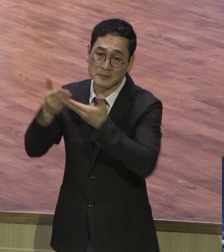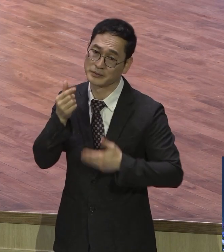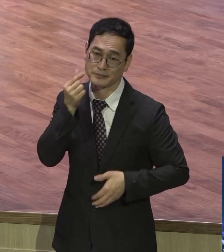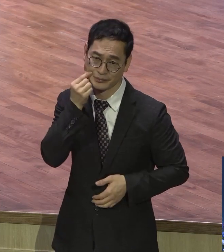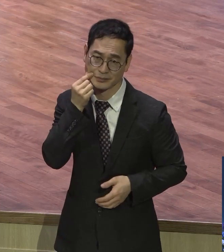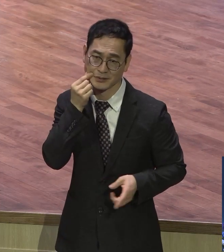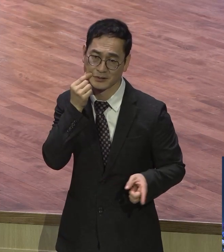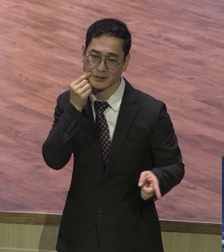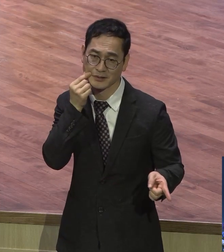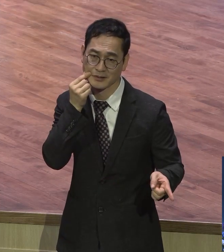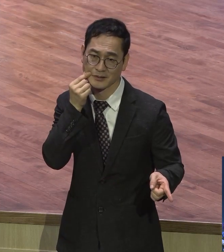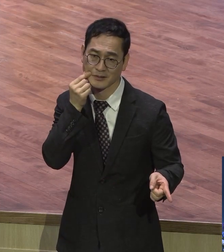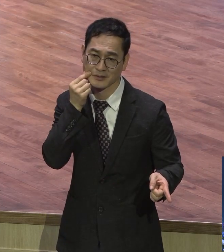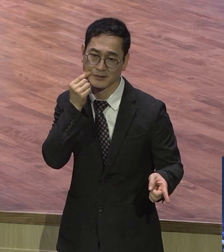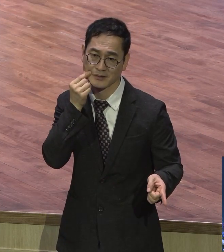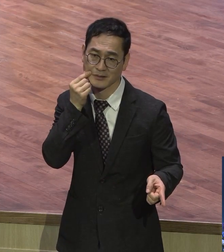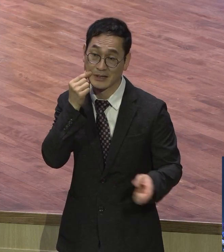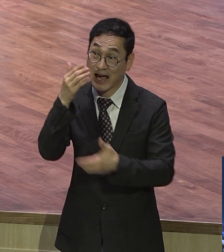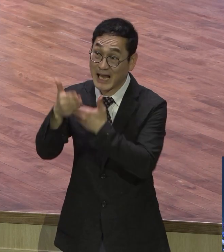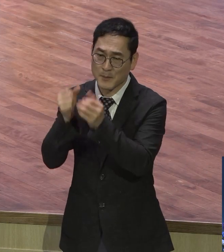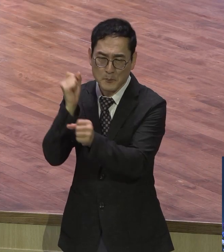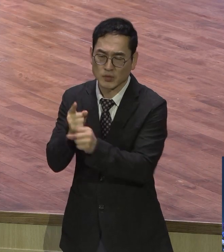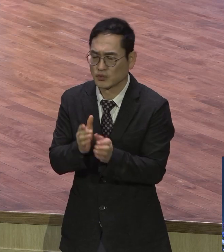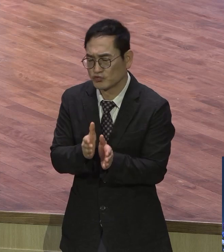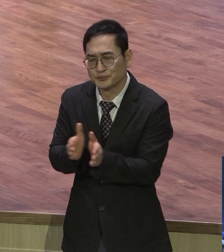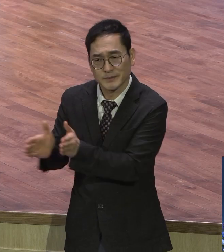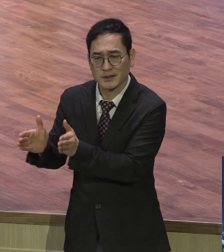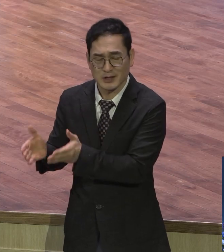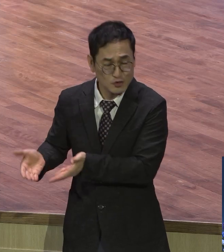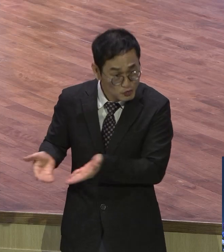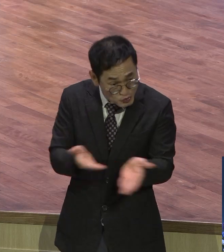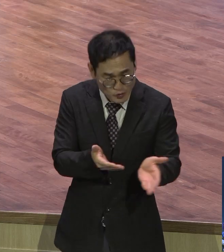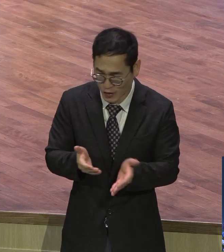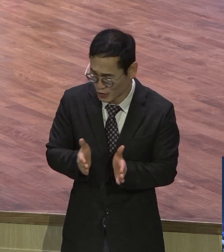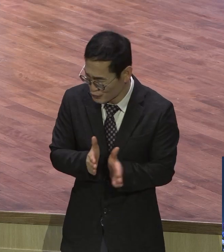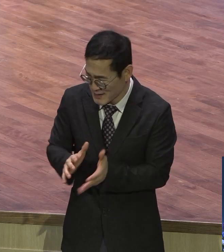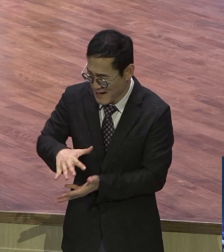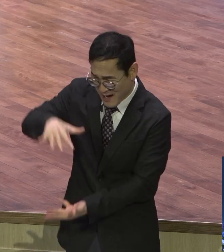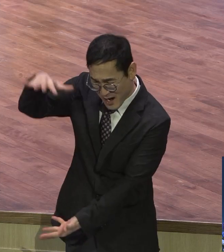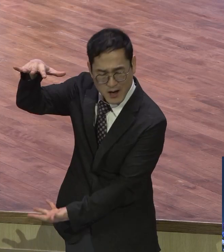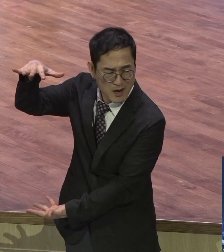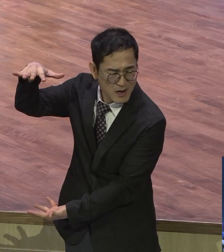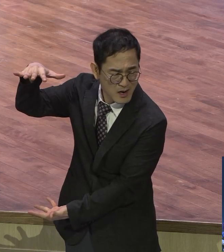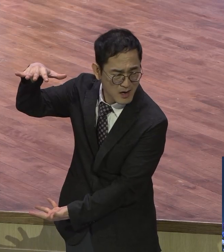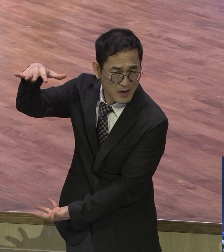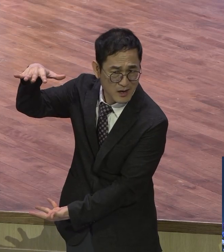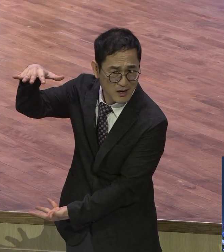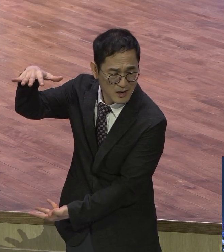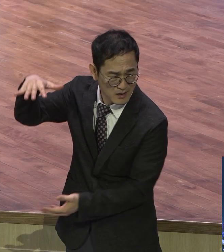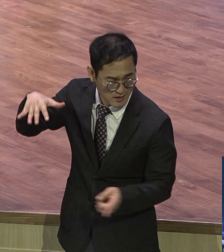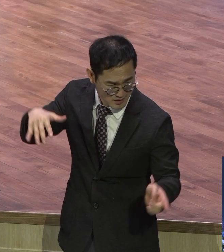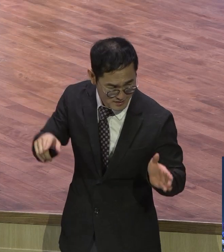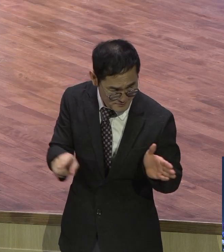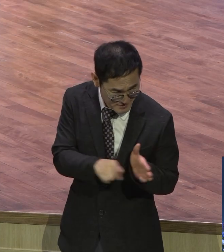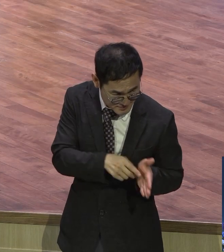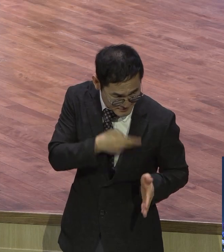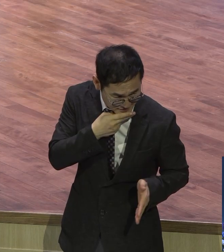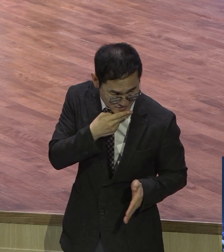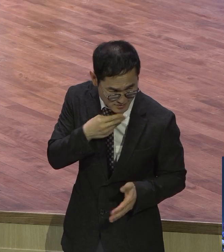하나님은 이미 모든 걸 다 준비해 놓으셨는데 우리의 믿음이 없기 때문에 받지를 못한다